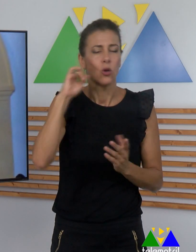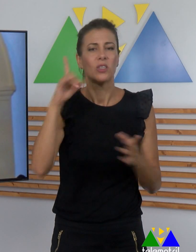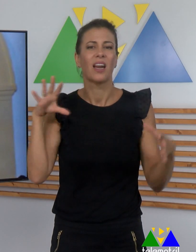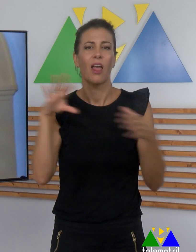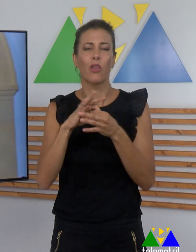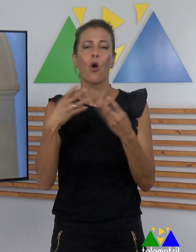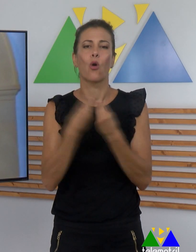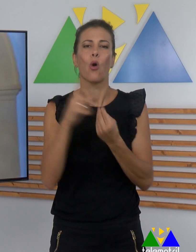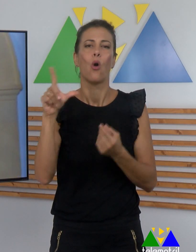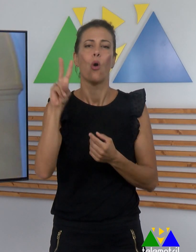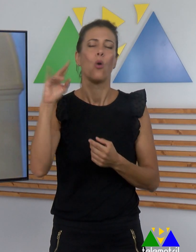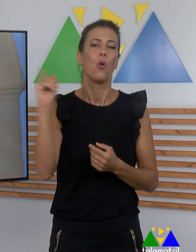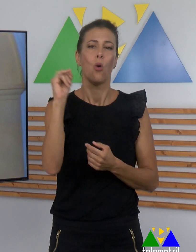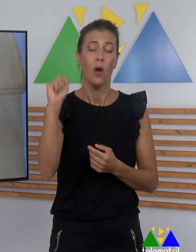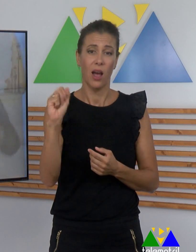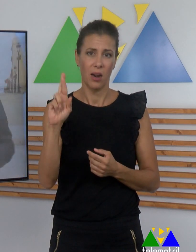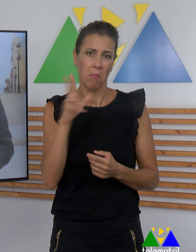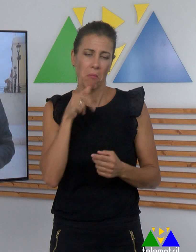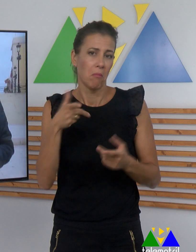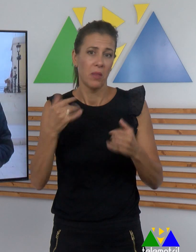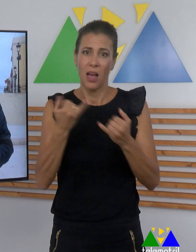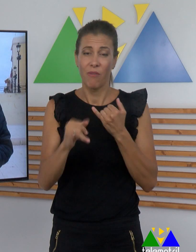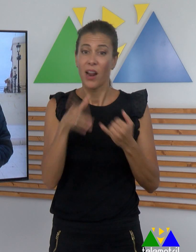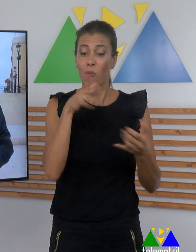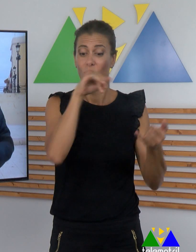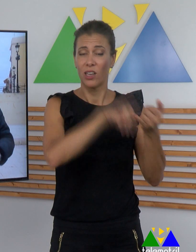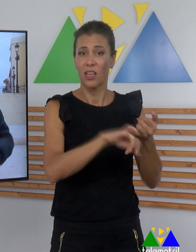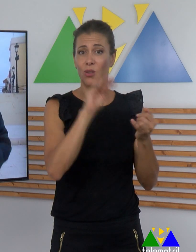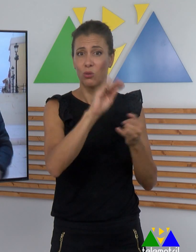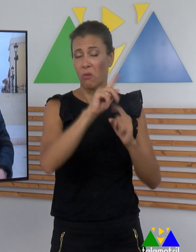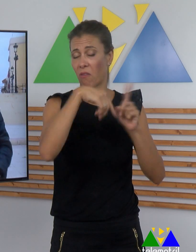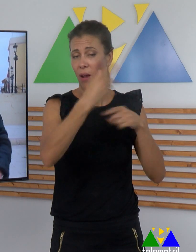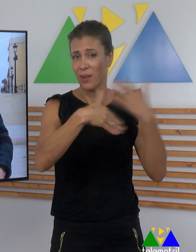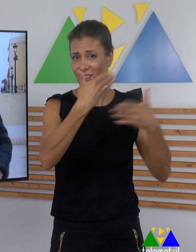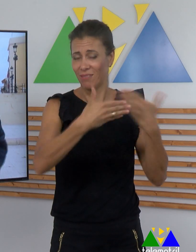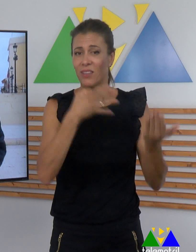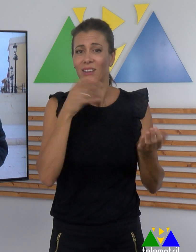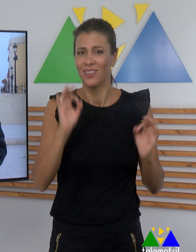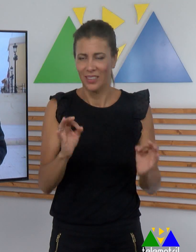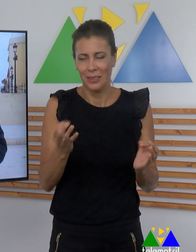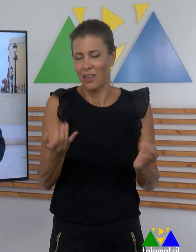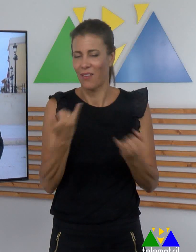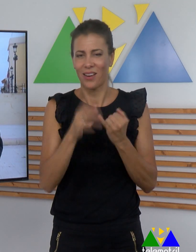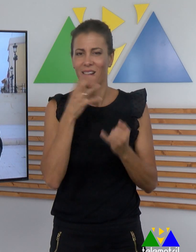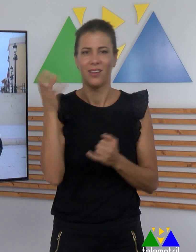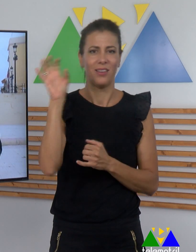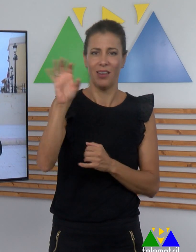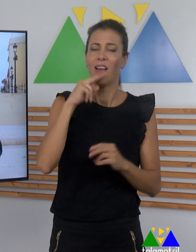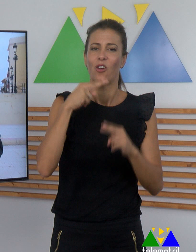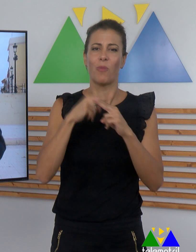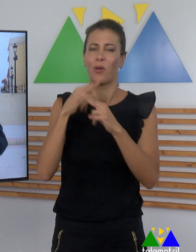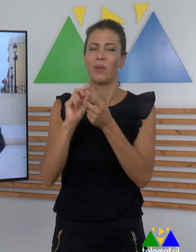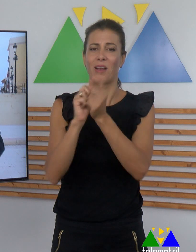con Lújar. Al final terminó el Cristo de la Cabrilla, como estaba esa hornacina del Cristo, de una imagen que lleva un Cristo con una cabra, pues se le llamó el Santo Cristo